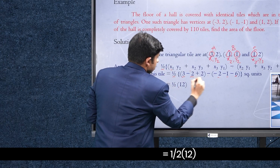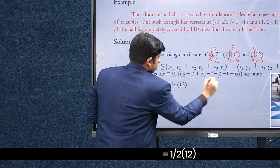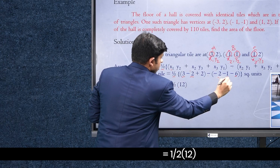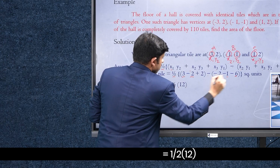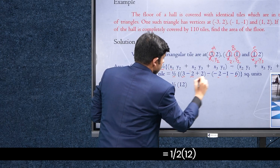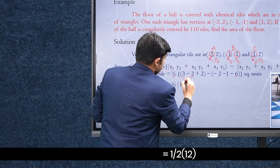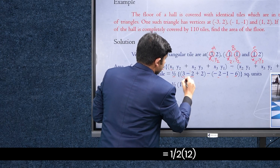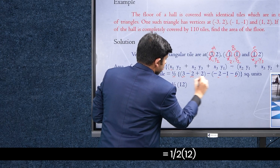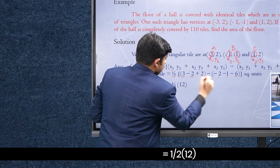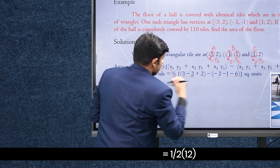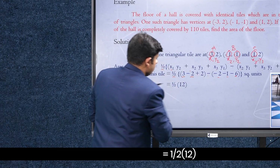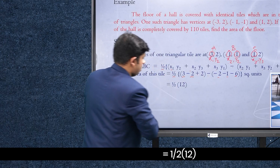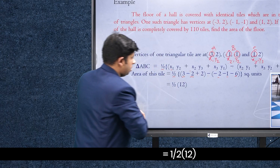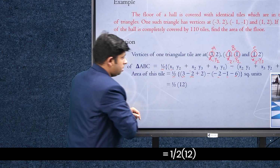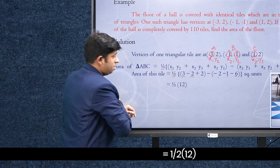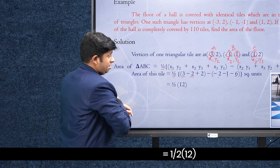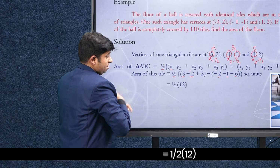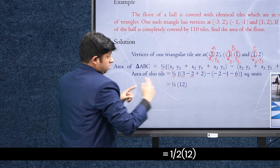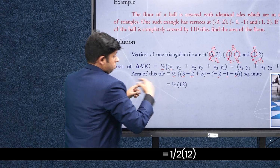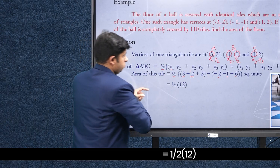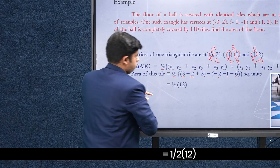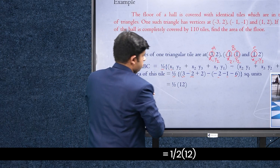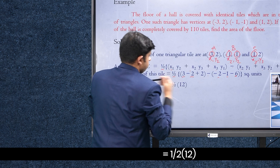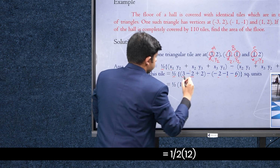देते हाफ ऑफ 12